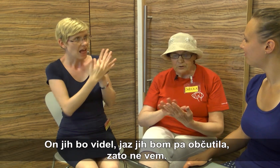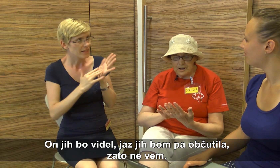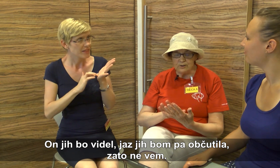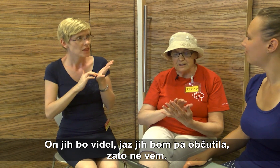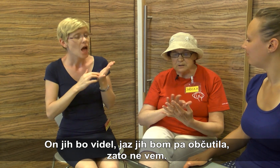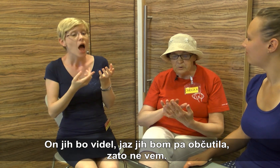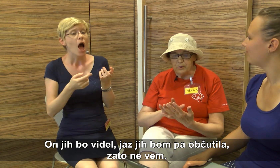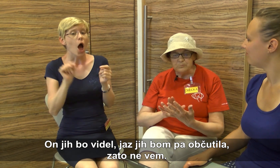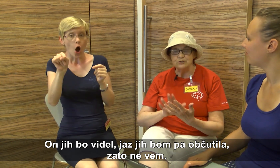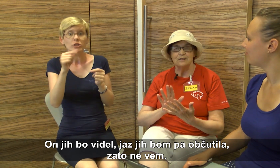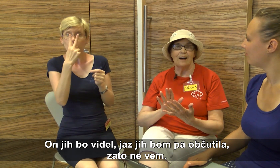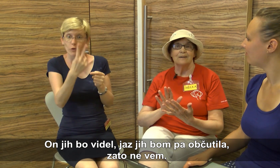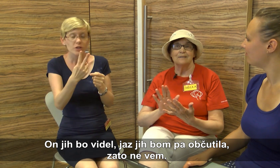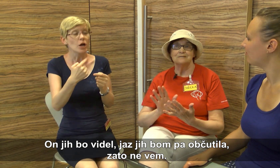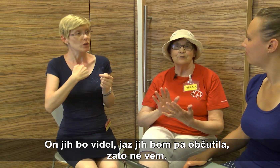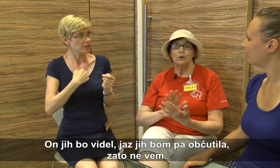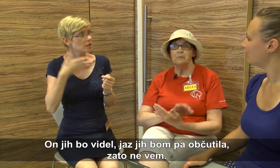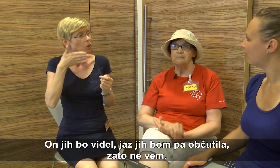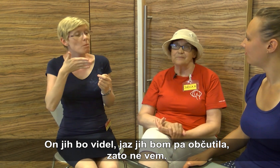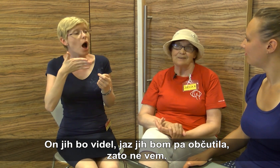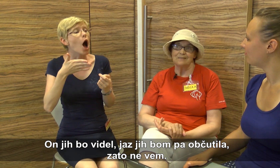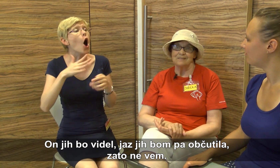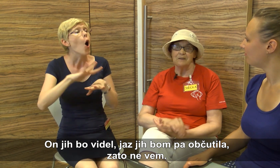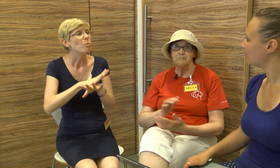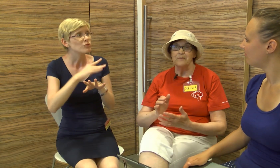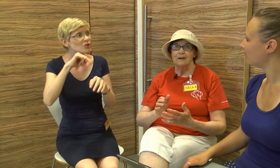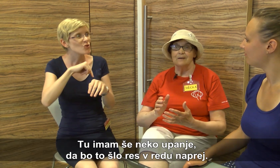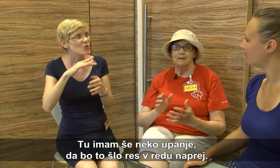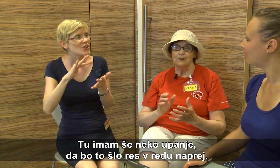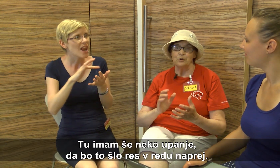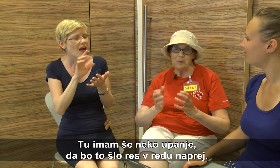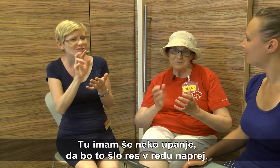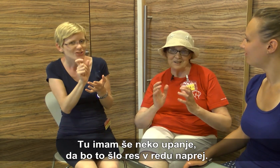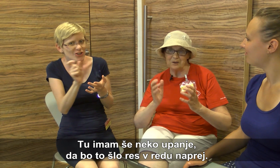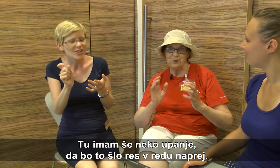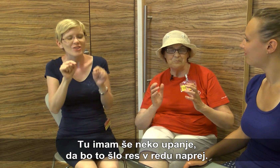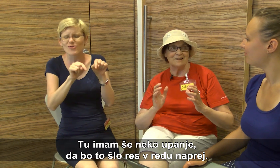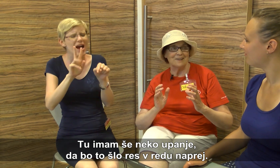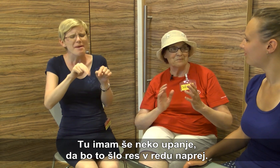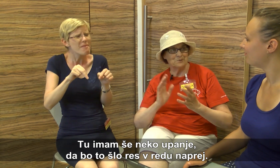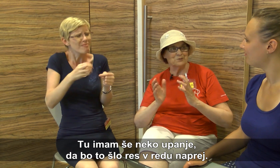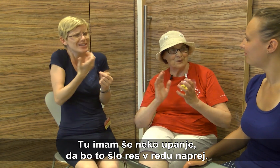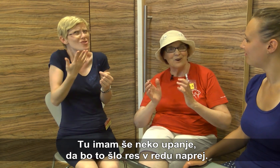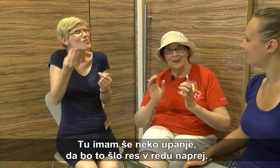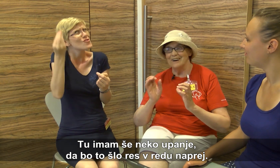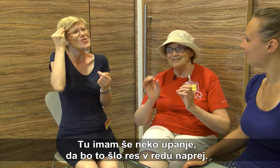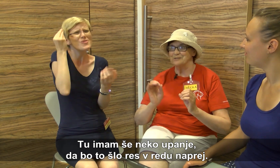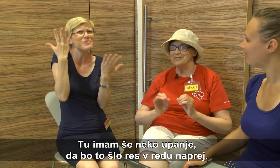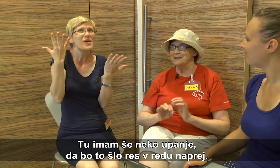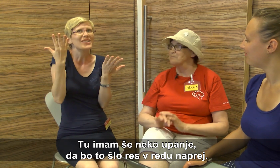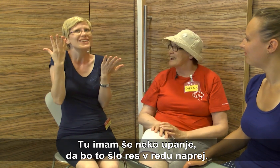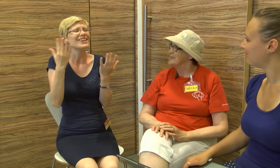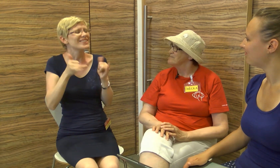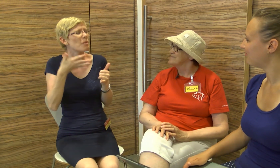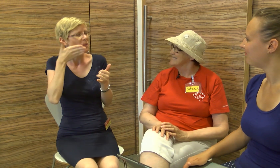Он их бы видел, я их бы пообчутла, зато, не вем, ту мам ше неко упане, да бы то шло рез